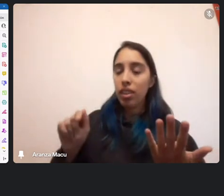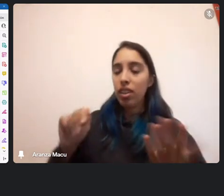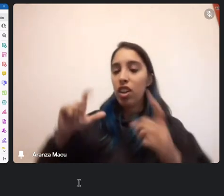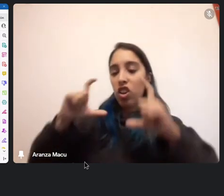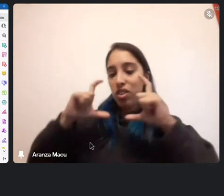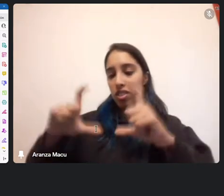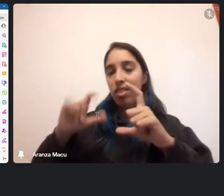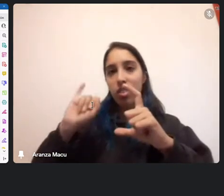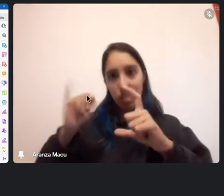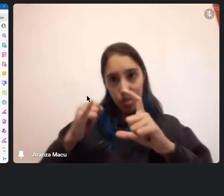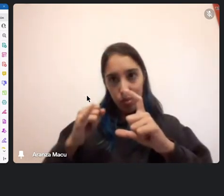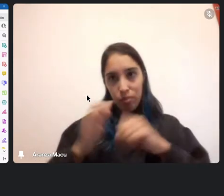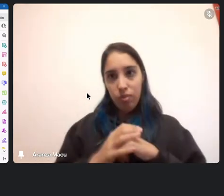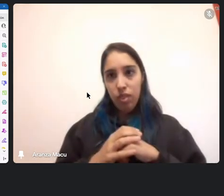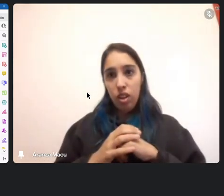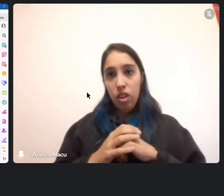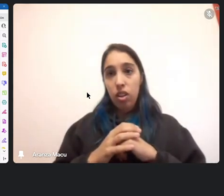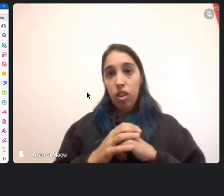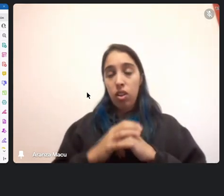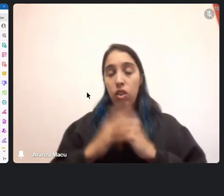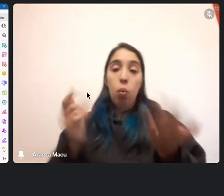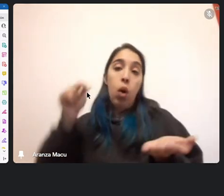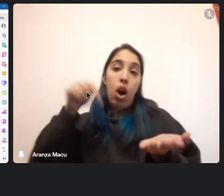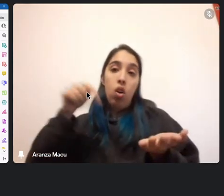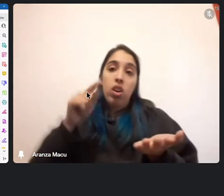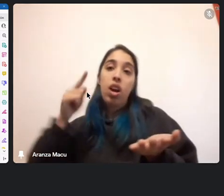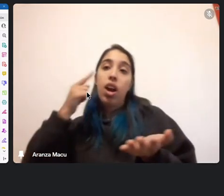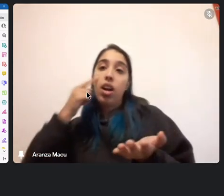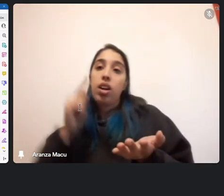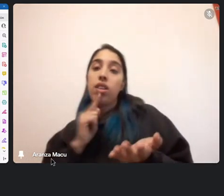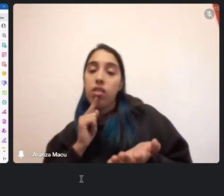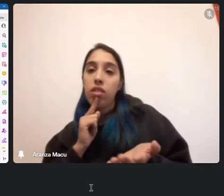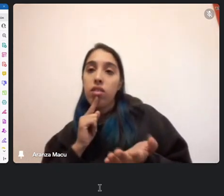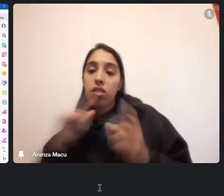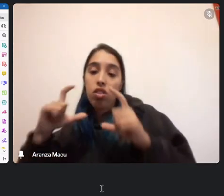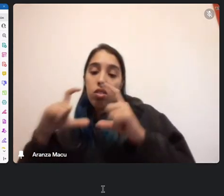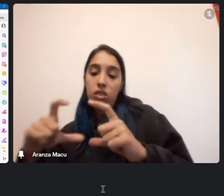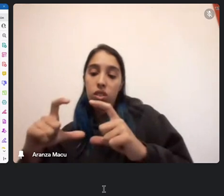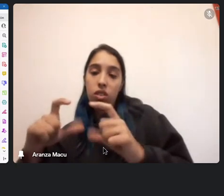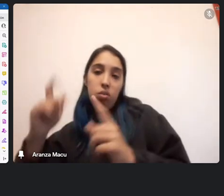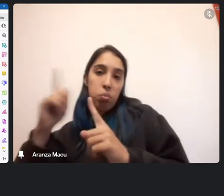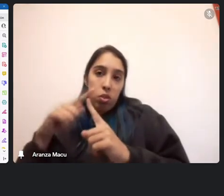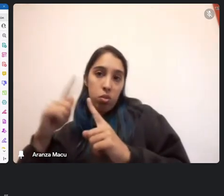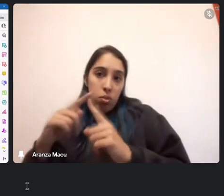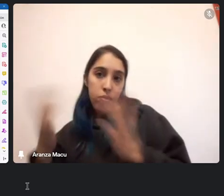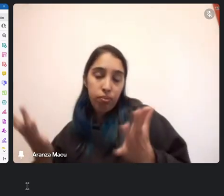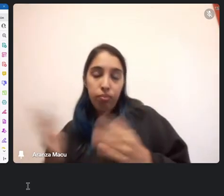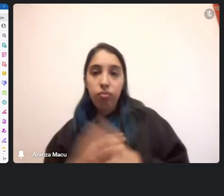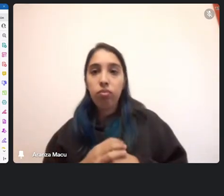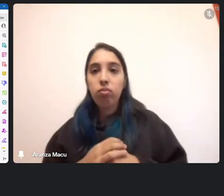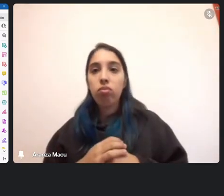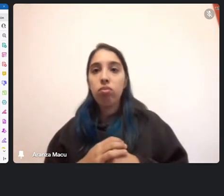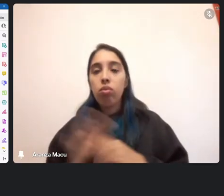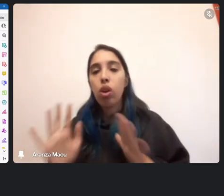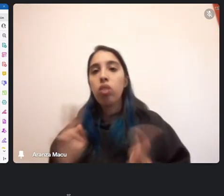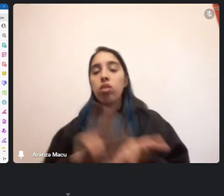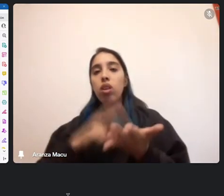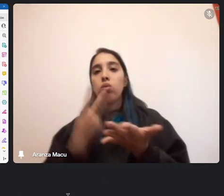Lich acá, ¿sí? También. Bien, entonces Bien. la traducción, ¿cómo sería?